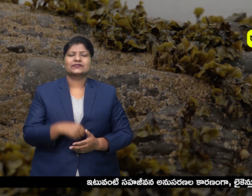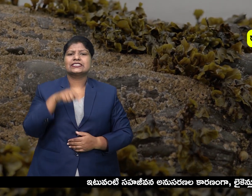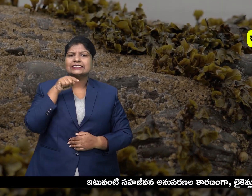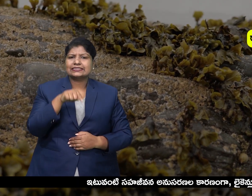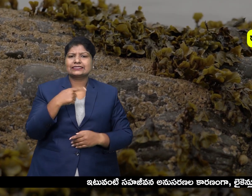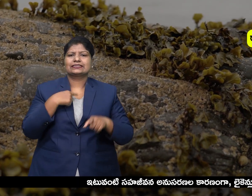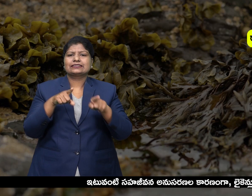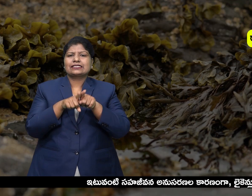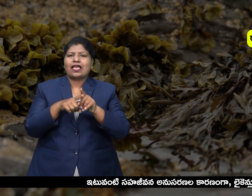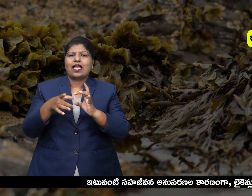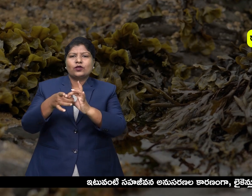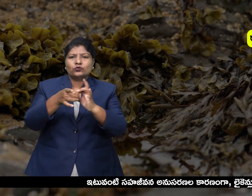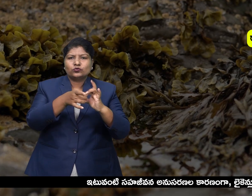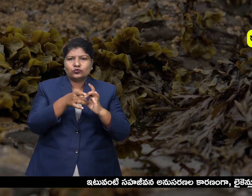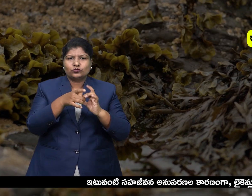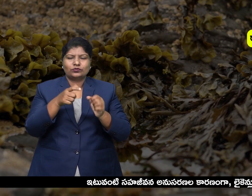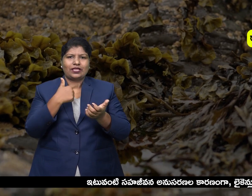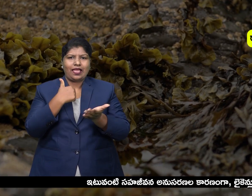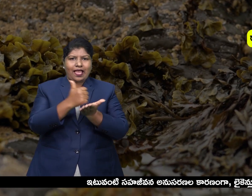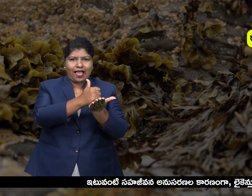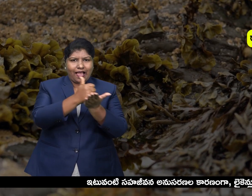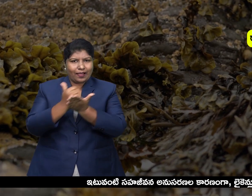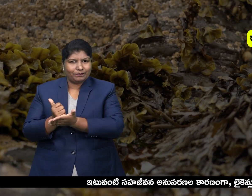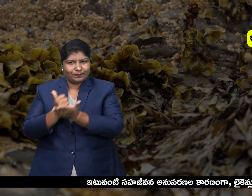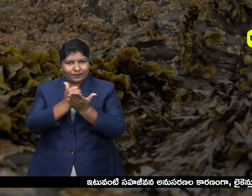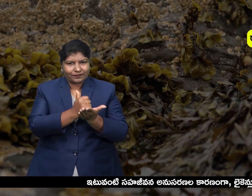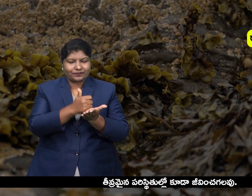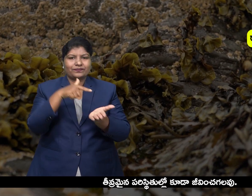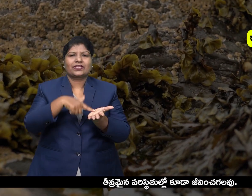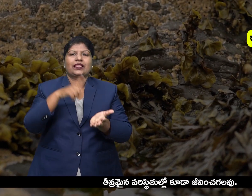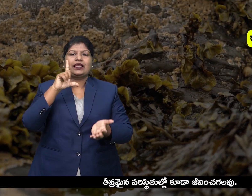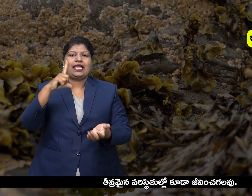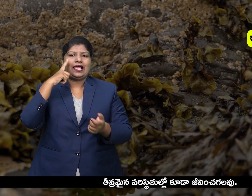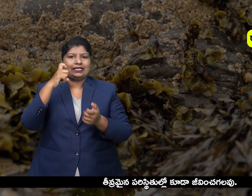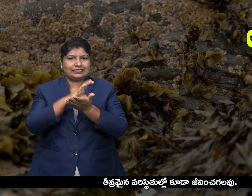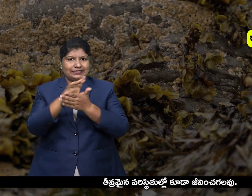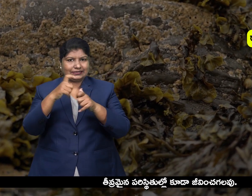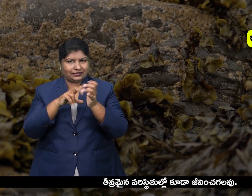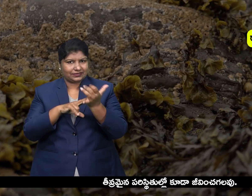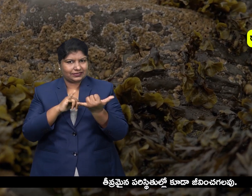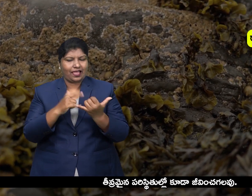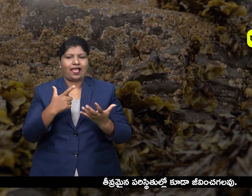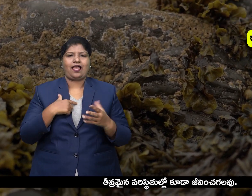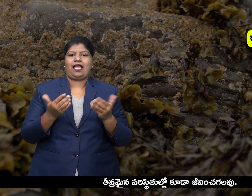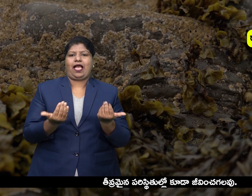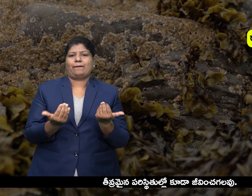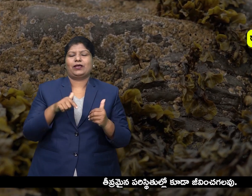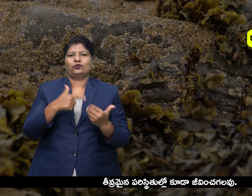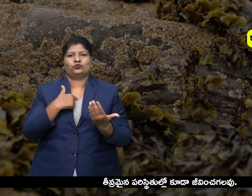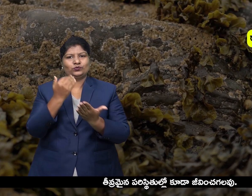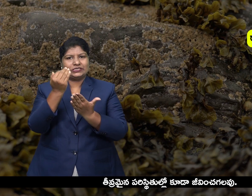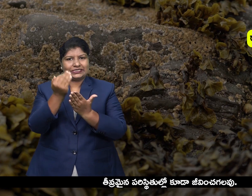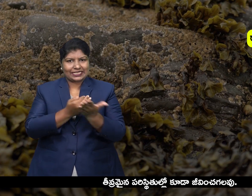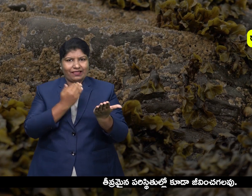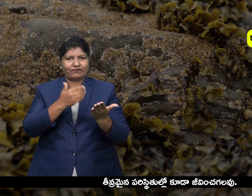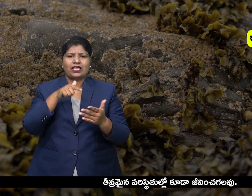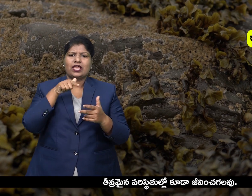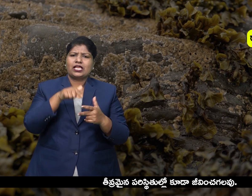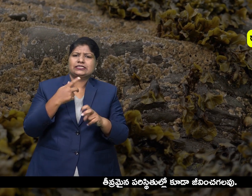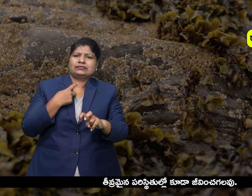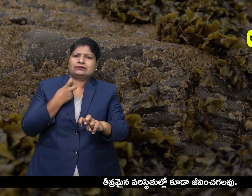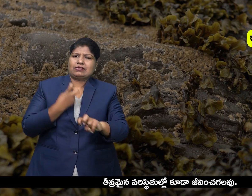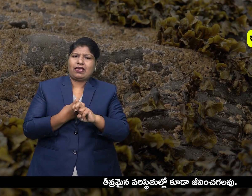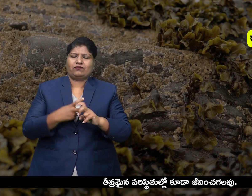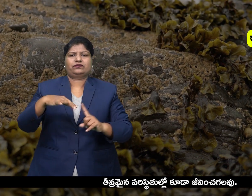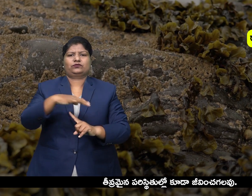ఇటువంటి సహజీవన అనుసరణల కారణంగా లైకెన్లు తీవ్రమైన పరిస్థితులలో కూడా జీవించగలవు.